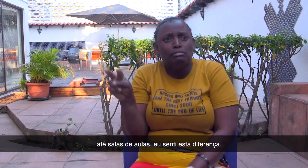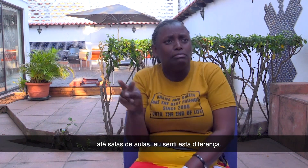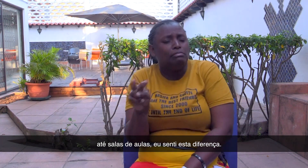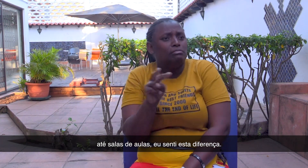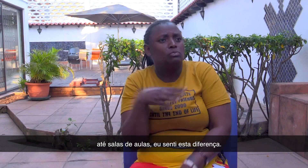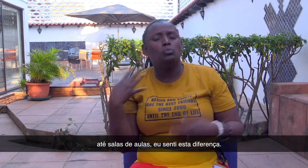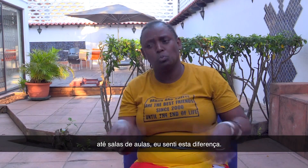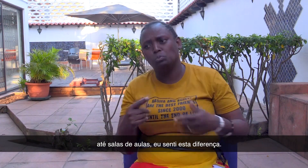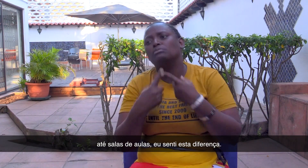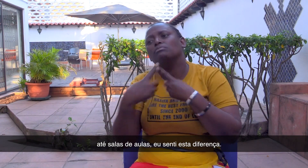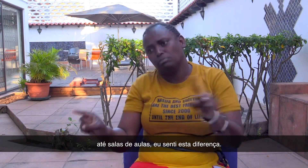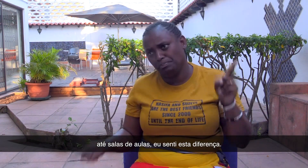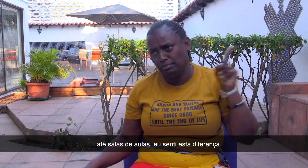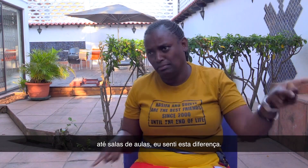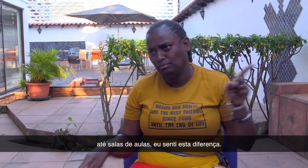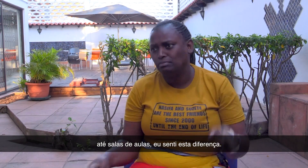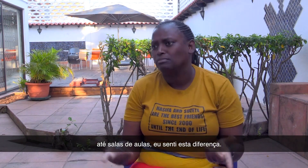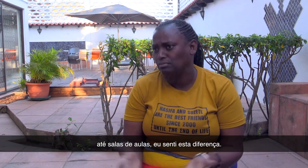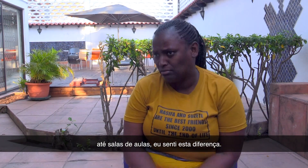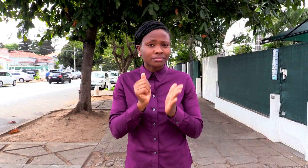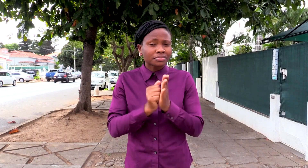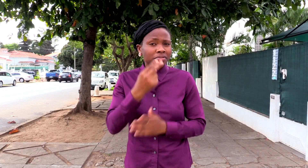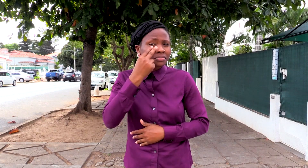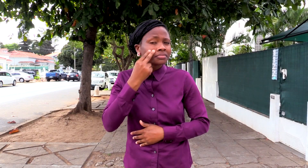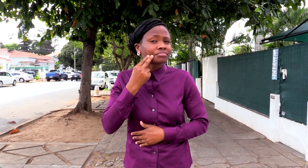senti esta diferença.